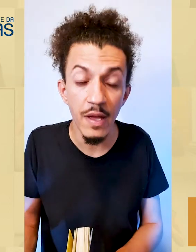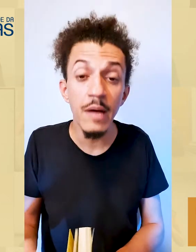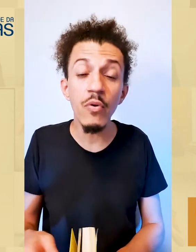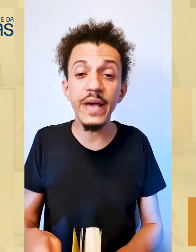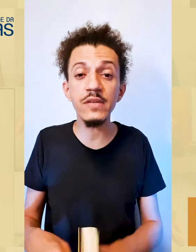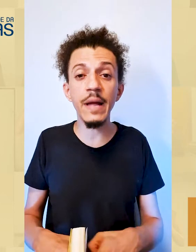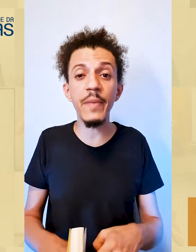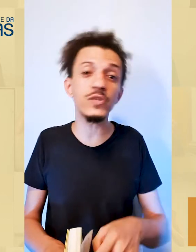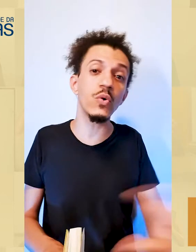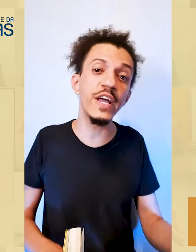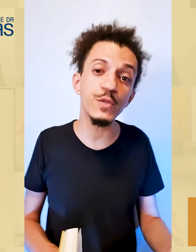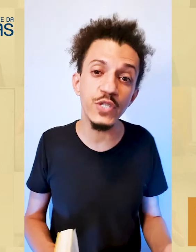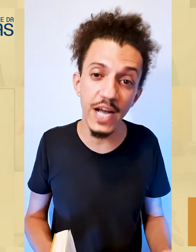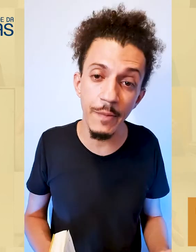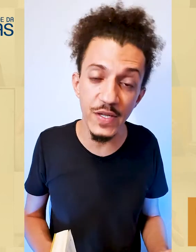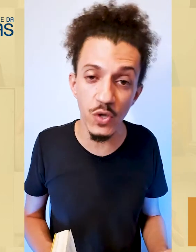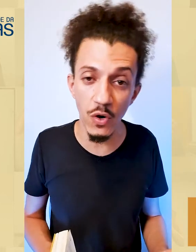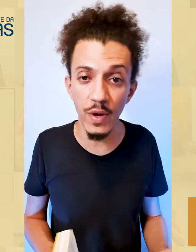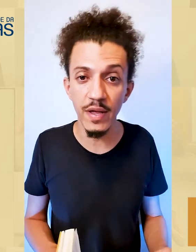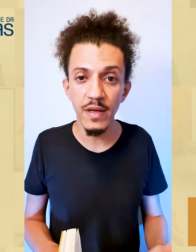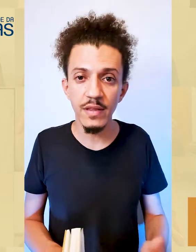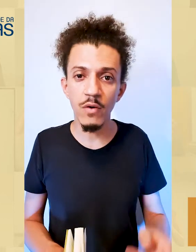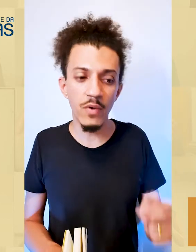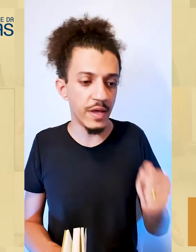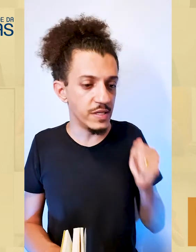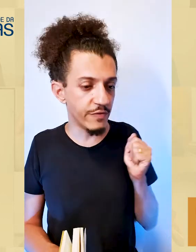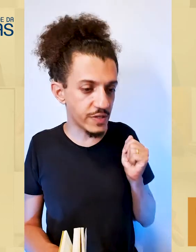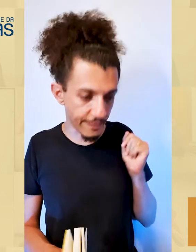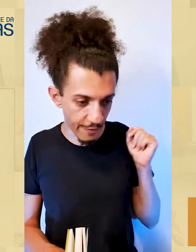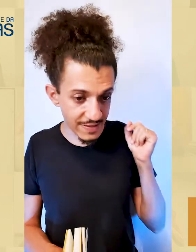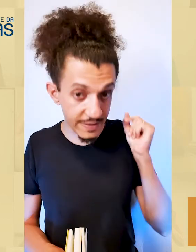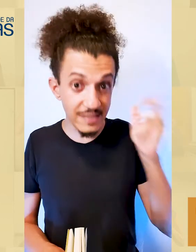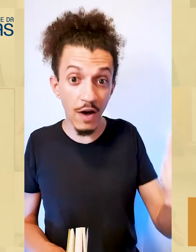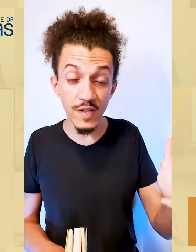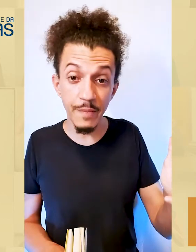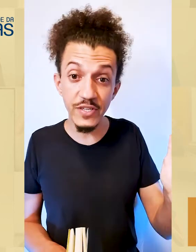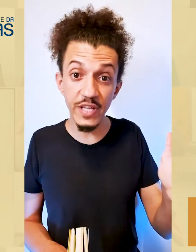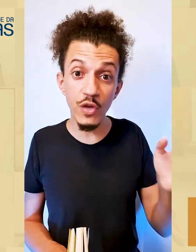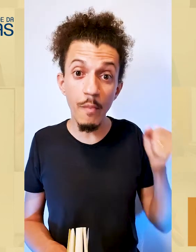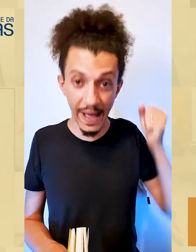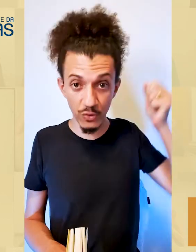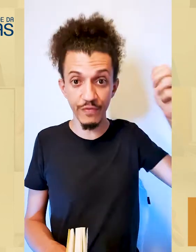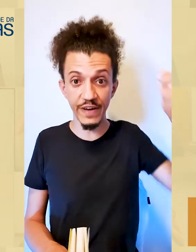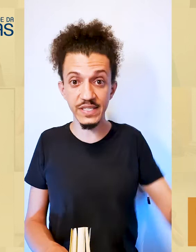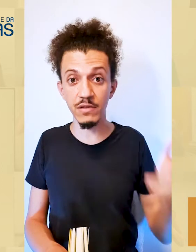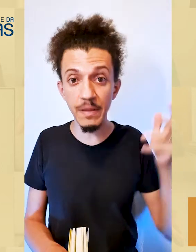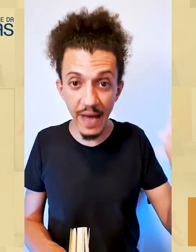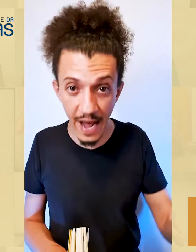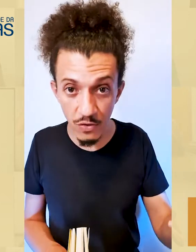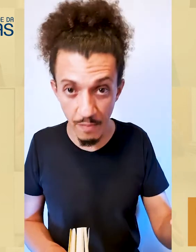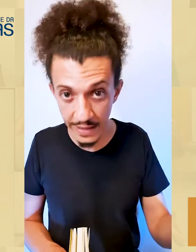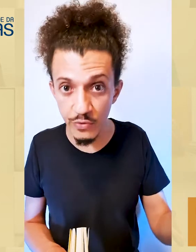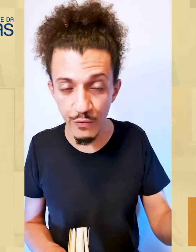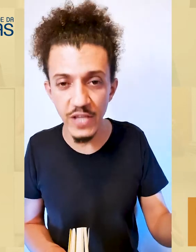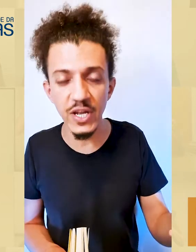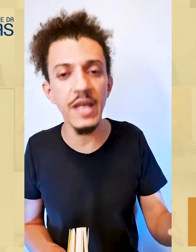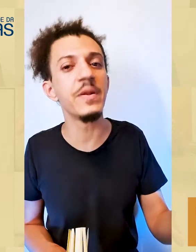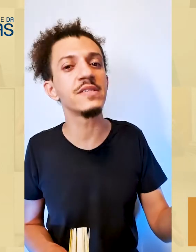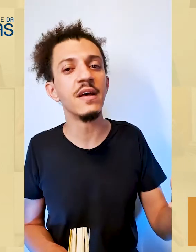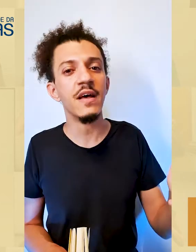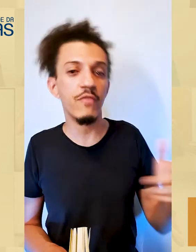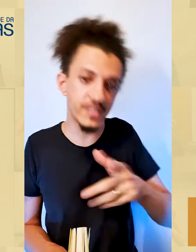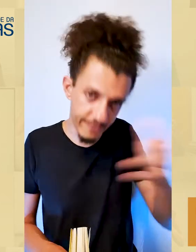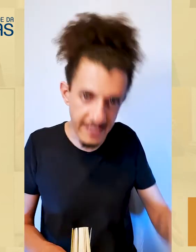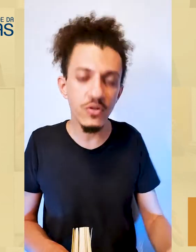exemplo. Porque isso depende do ritmo de cada pessoa. Então, se você for fazendo as aulas à medida em que o método vai sendo liberado, o método fluente em